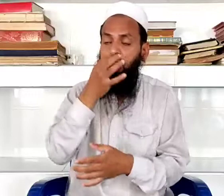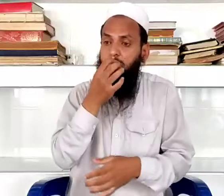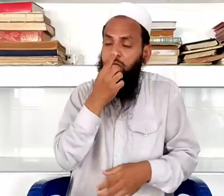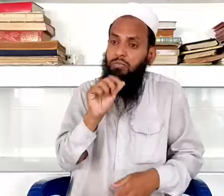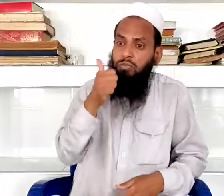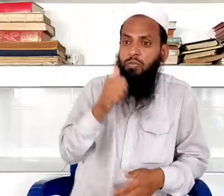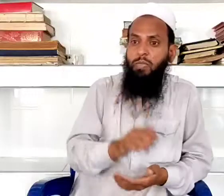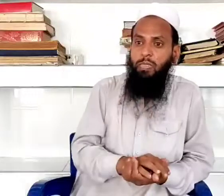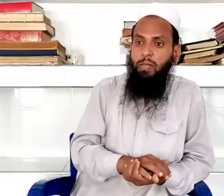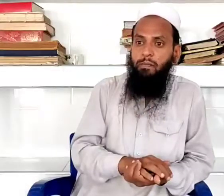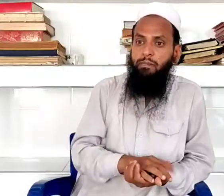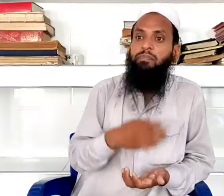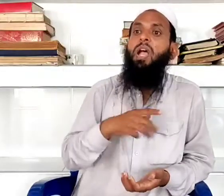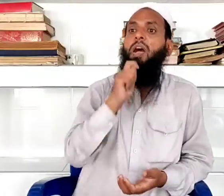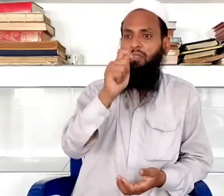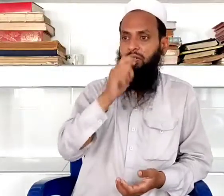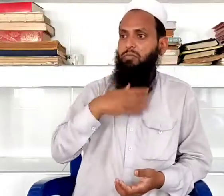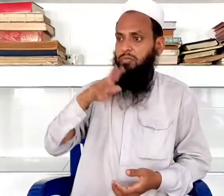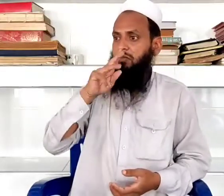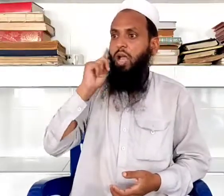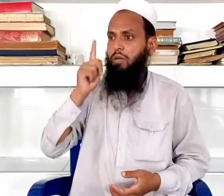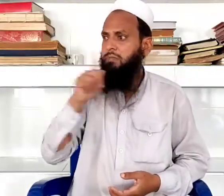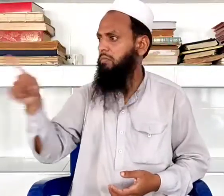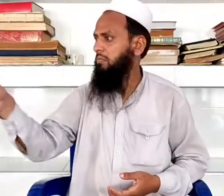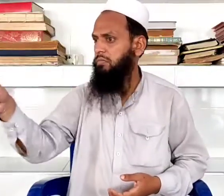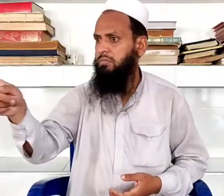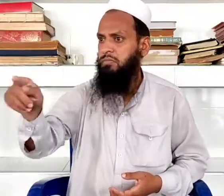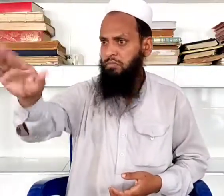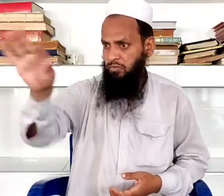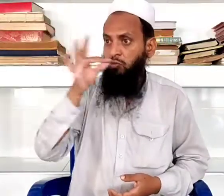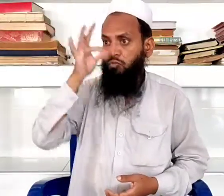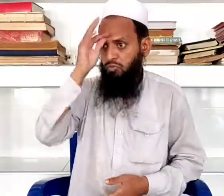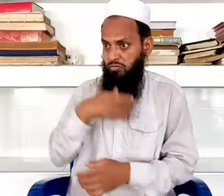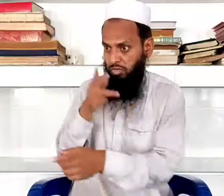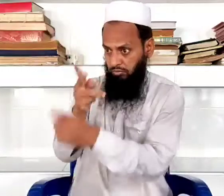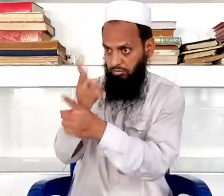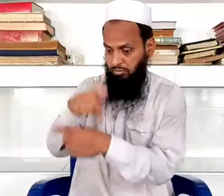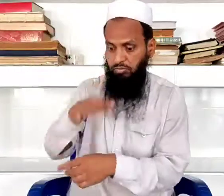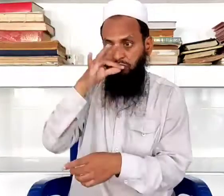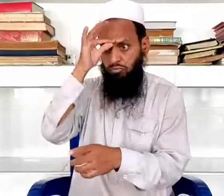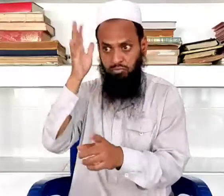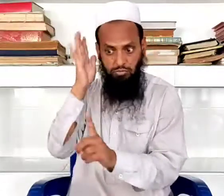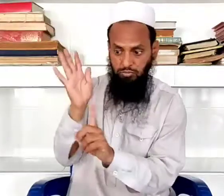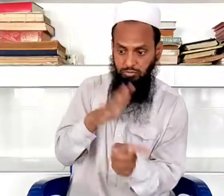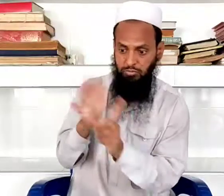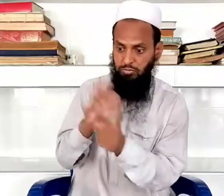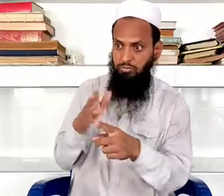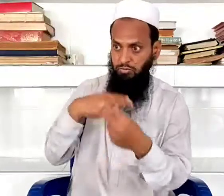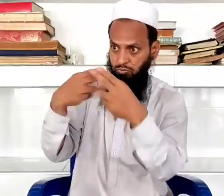ਨੂੰ, ਯਾਨੀ ਉਹਨਾਂ ਦੇ ਚੈਲੰਜ ਨੂੰ ਕਬੂਲ ਫਰਮਾਇਆ, ਕਬੂਲ ਕੀਤਾ, ਔਰ ਫਿਰ ਜਨਾਬੇ ਹਜ਼ਰਤ ਅਲੀ ਬਿਨ ਮੁਰਤਜ਼ਾ ਰਜ਼ੀ ਅੱਲਾਹੁ ਤਾਲਾ